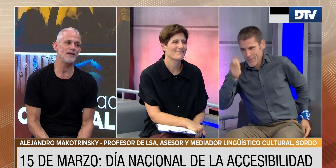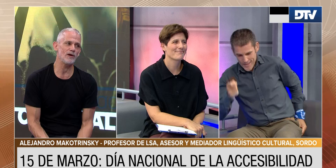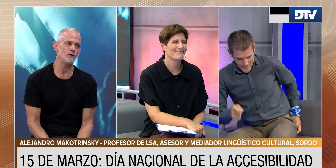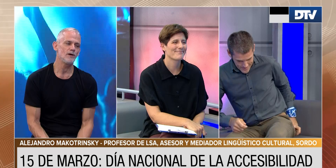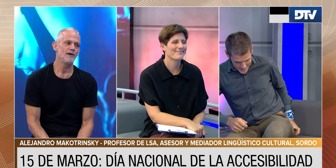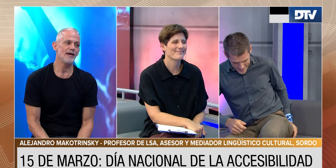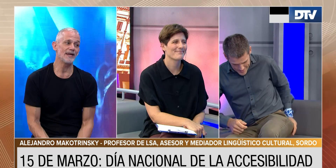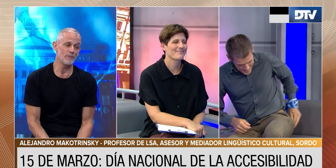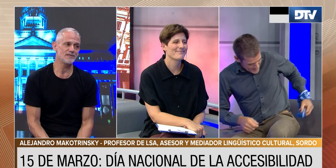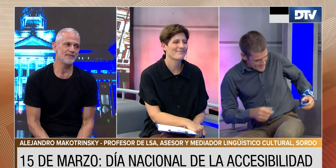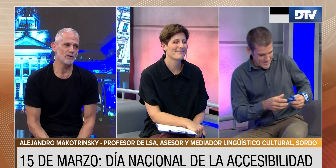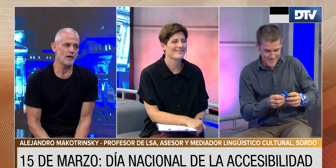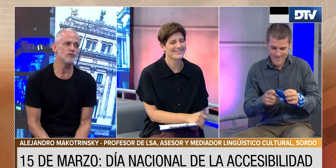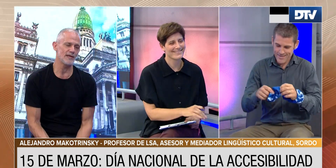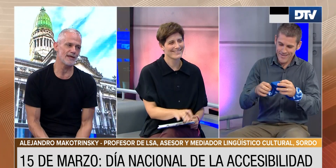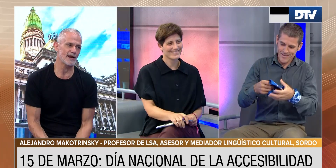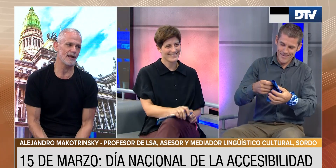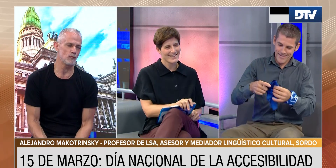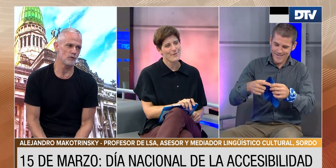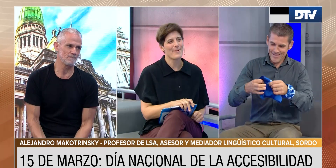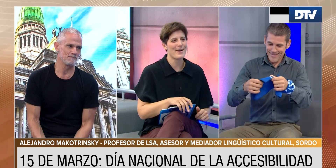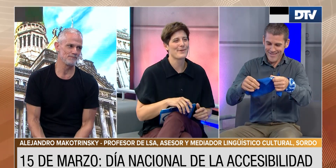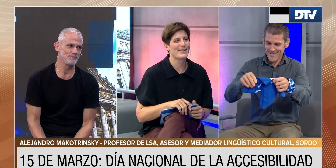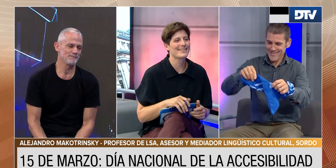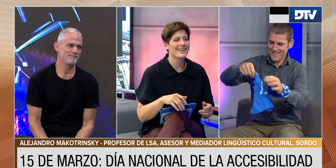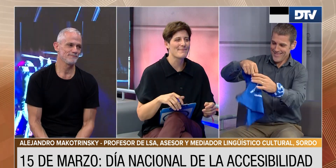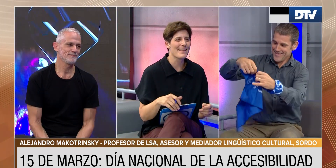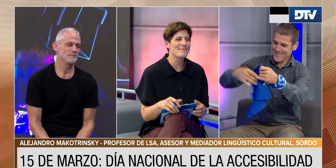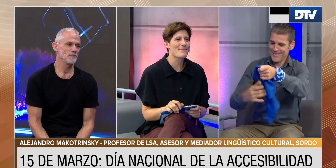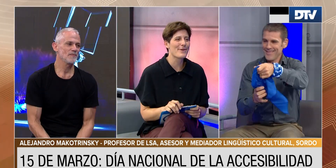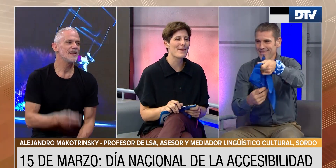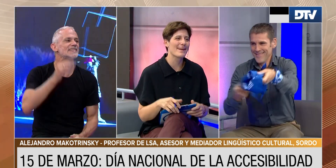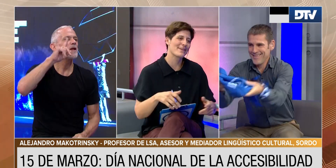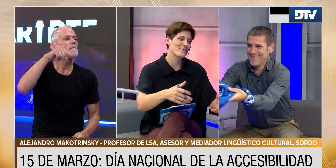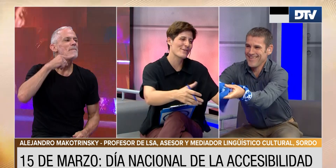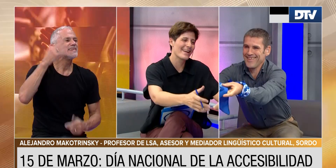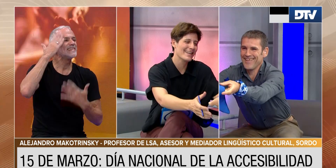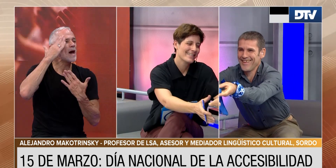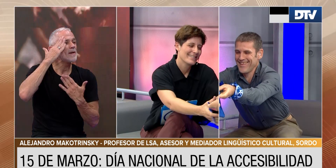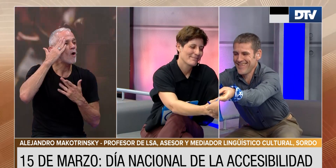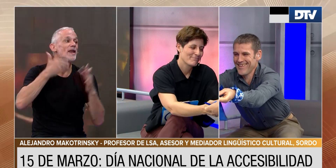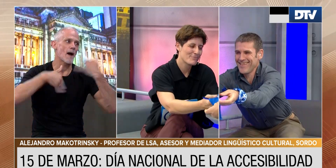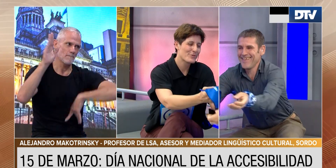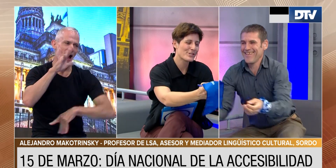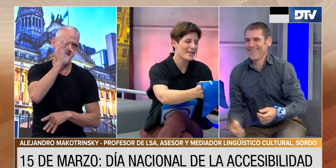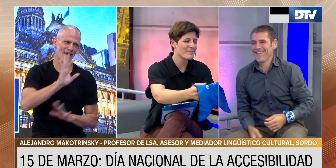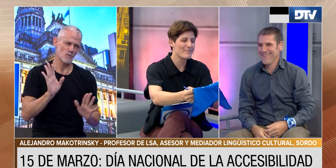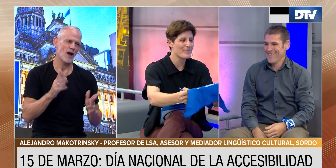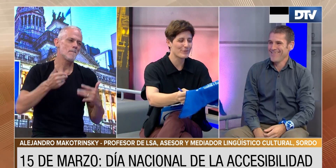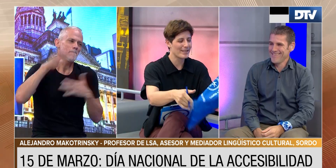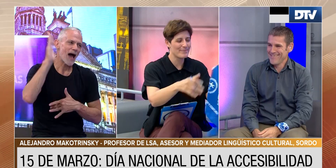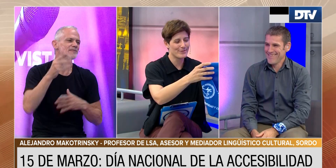eso el pañuelo representa nuestra lucha y te quería regalar uno. Wow, bueno, en este mes de la memoria, más que nunca,